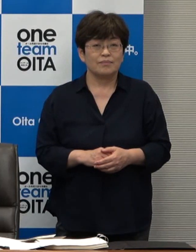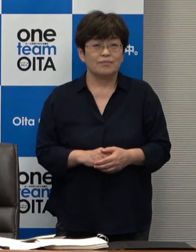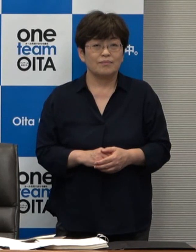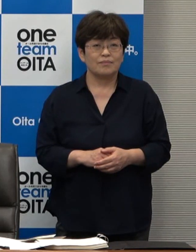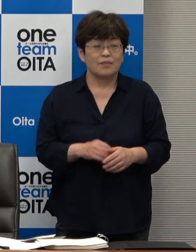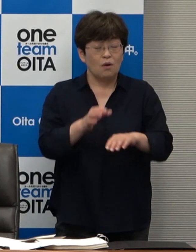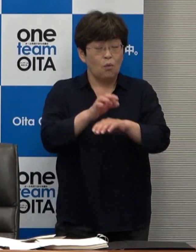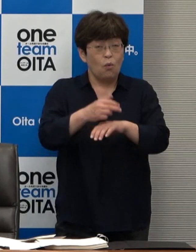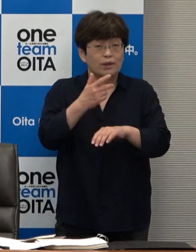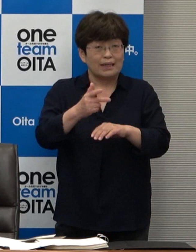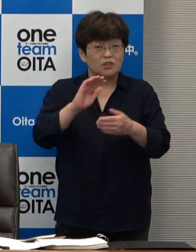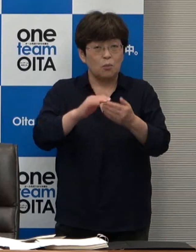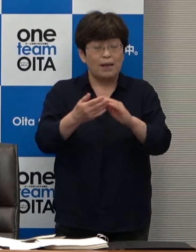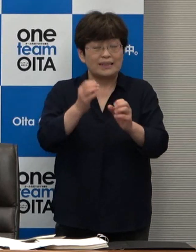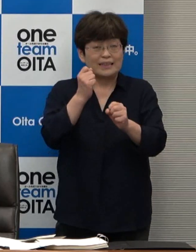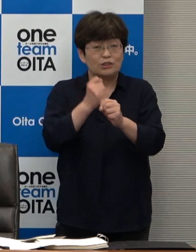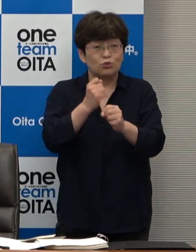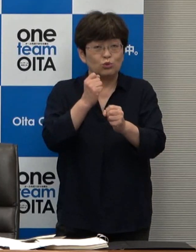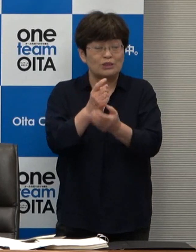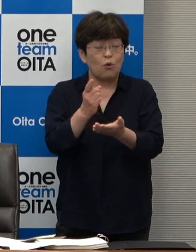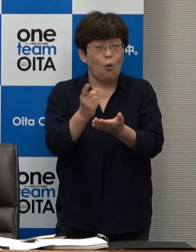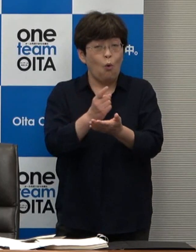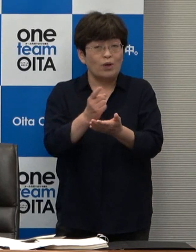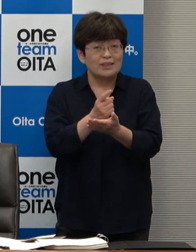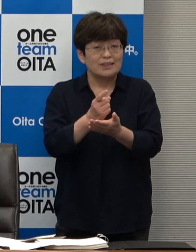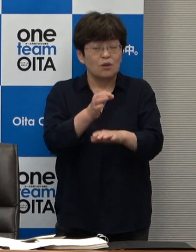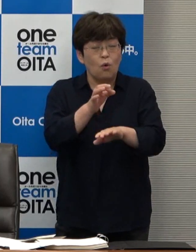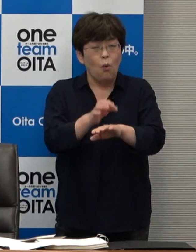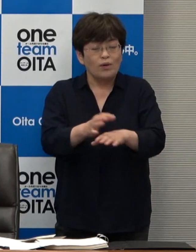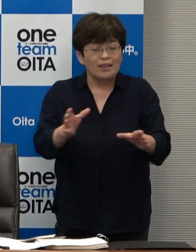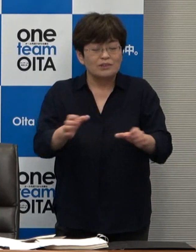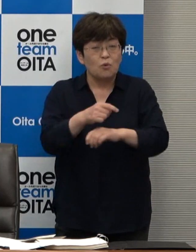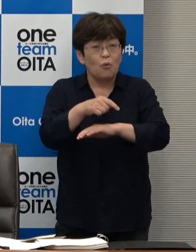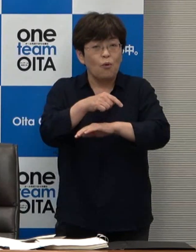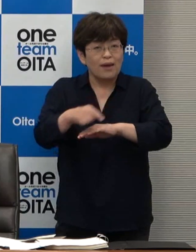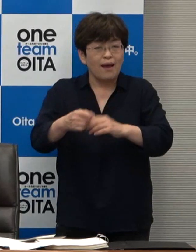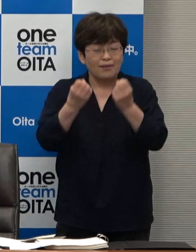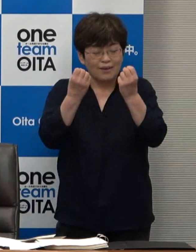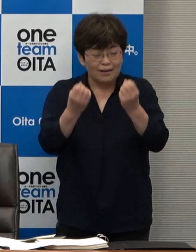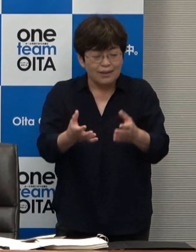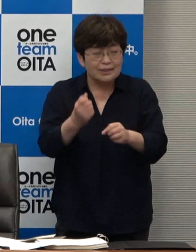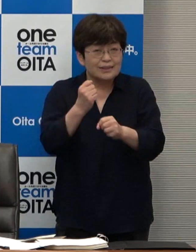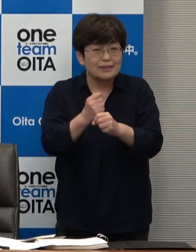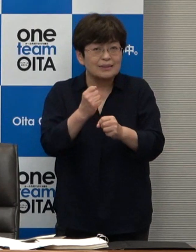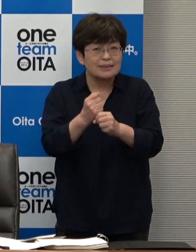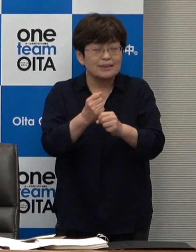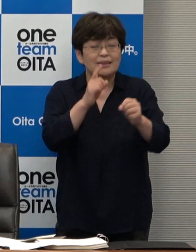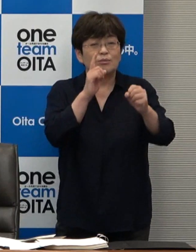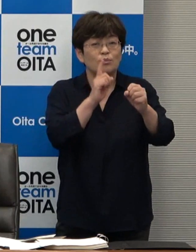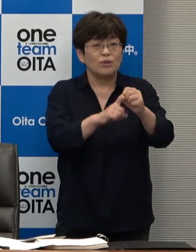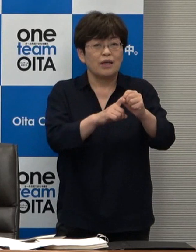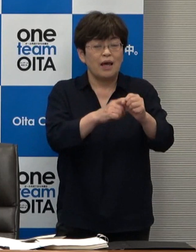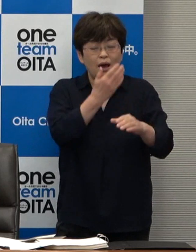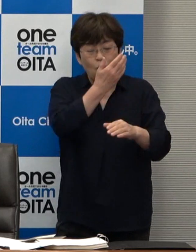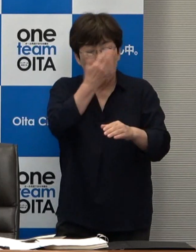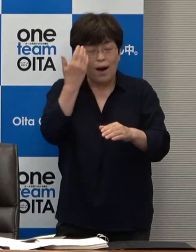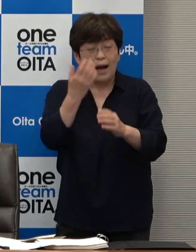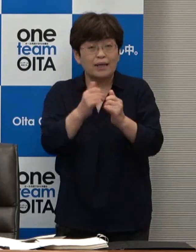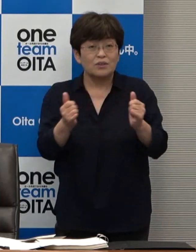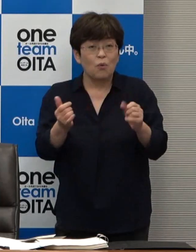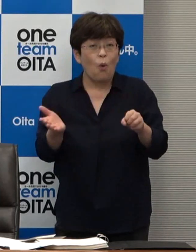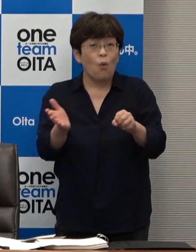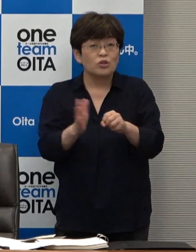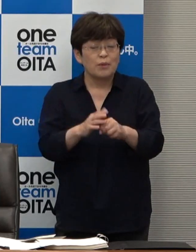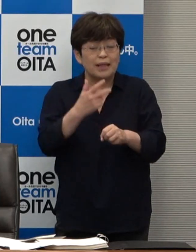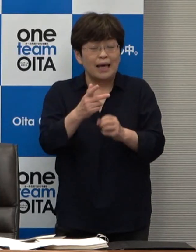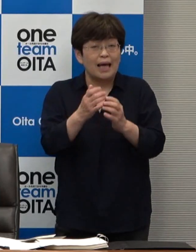本市のまちづくりの指針を定めた大分市総合計画の新たな策定に向け、若者を含めた市民参